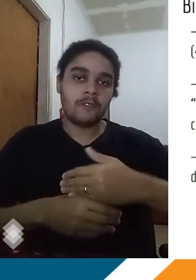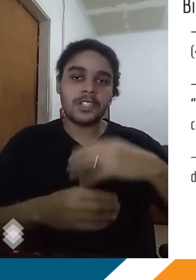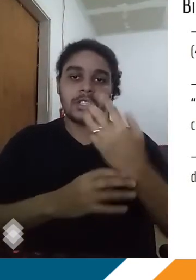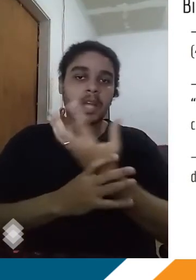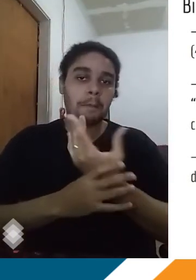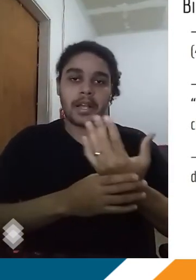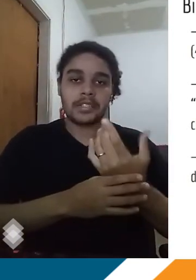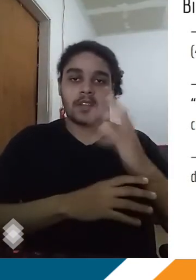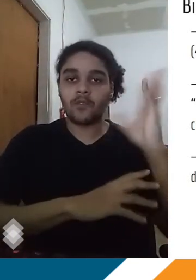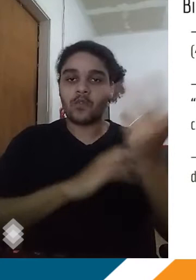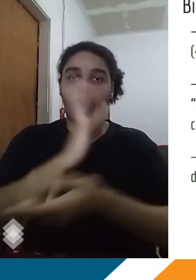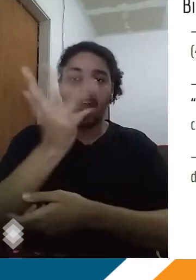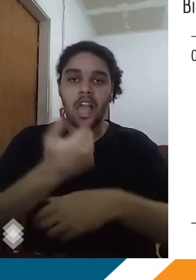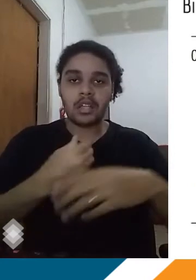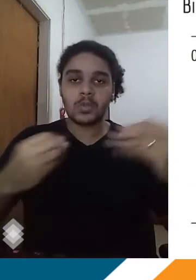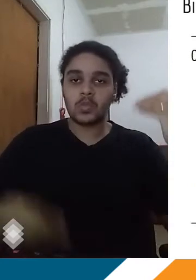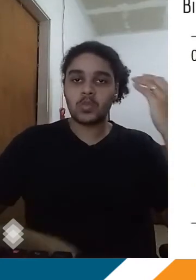uma floresta muito densa.